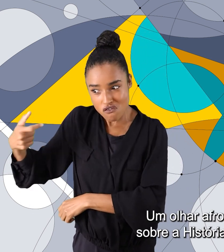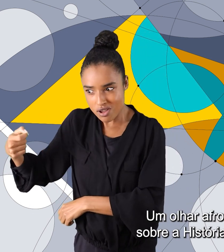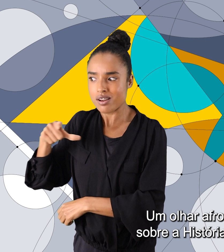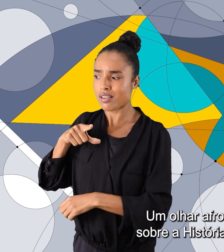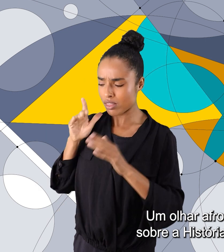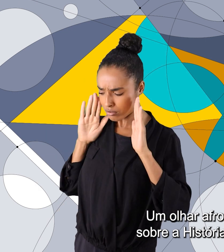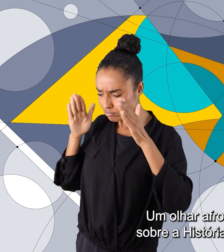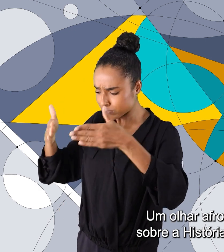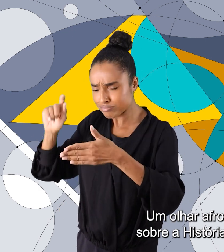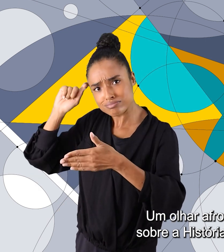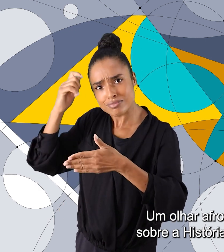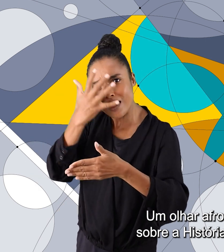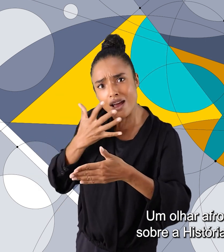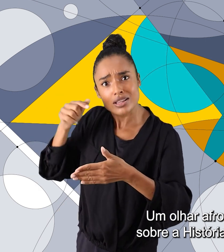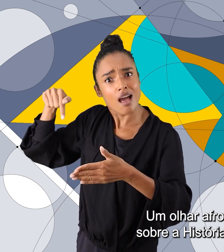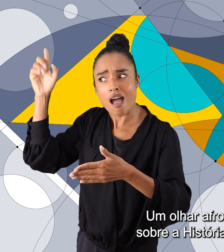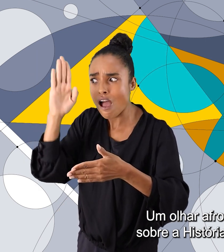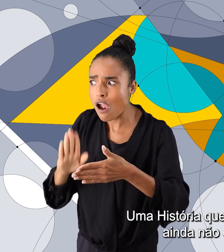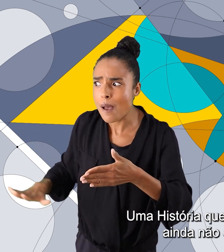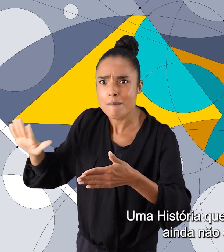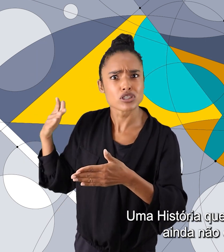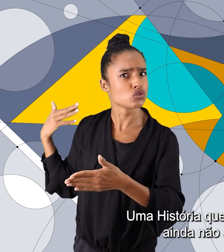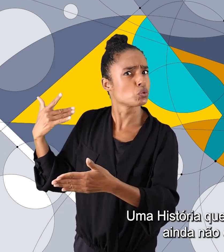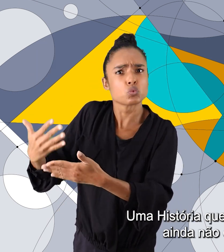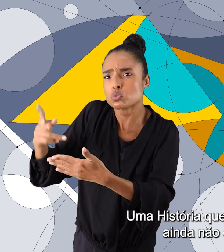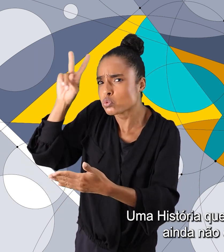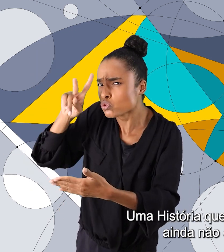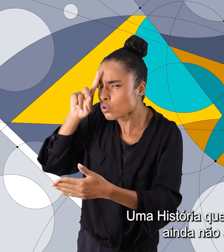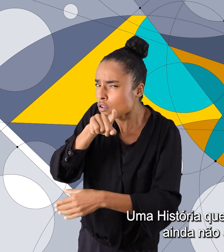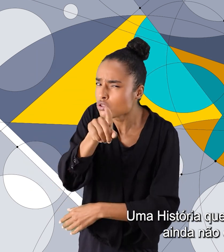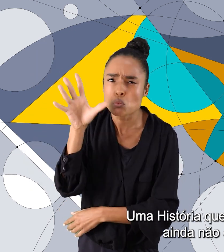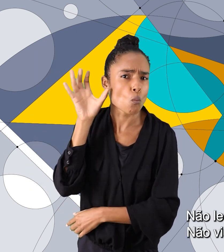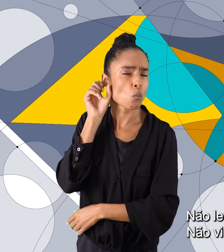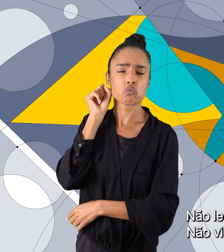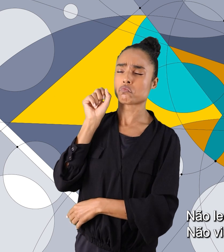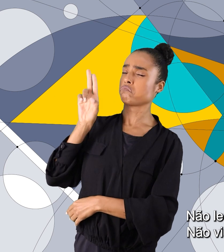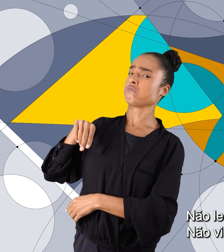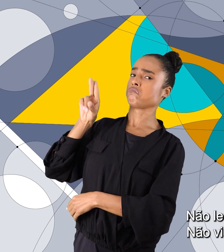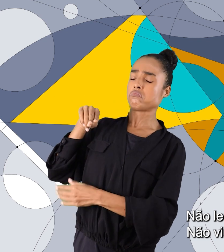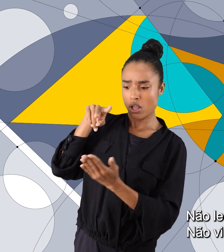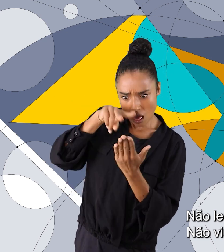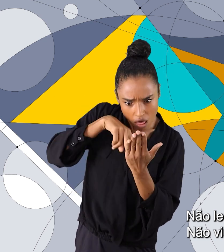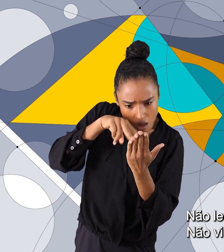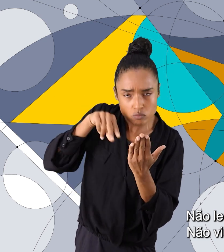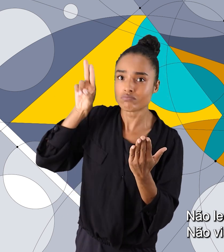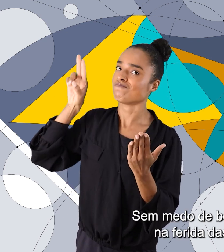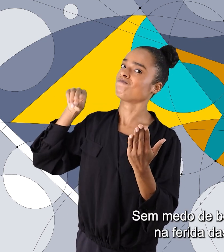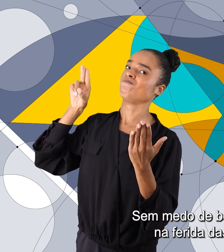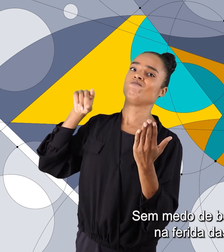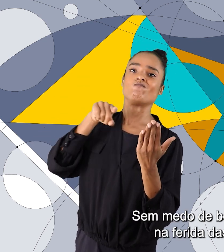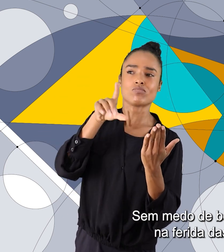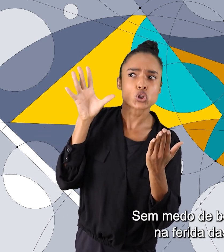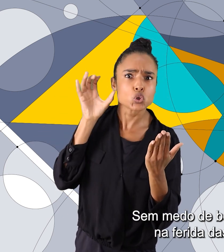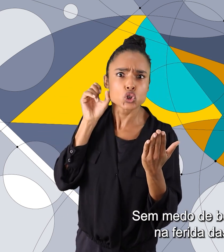afrocentrado sobre a história do Brasil. Uma história que talvez você ainda não ouviu, não leu, não viu,